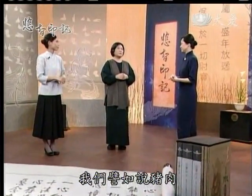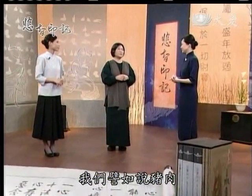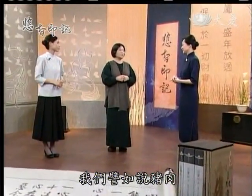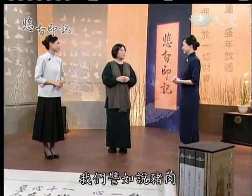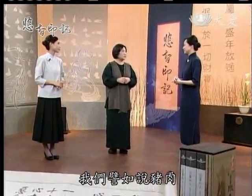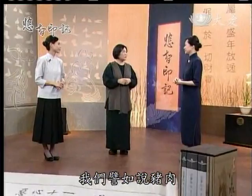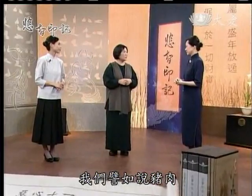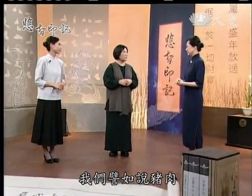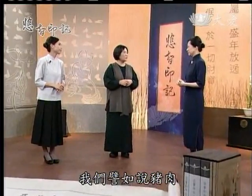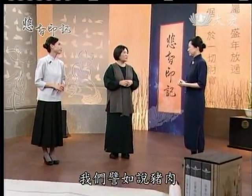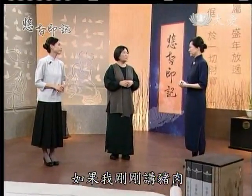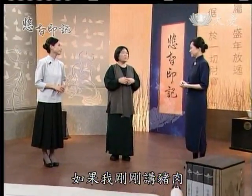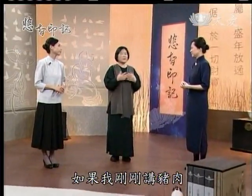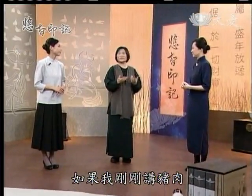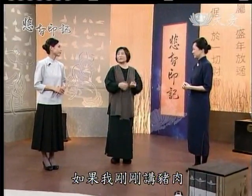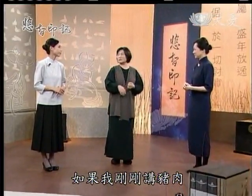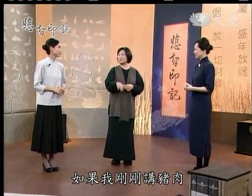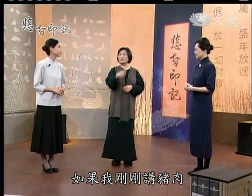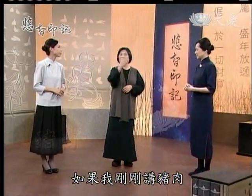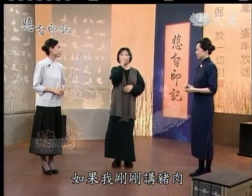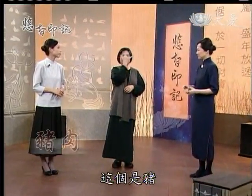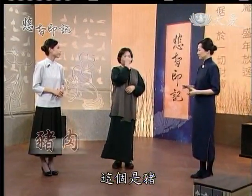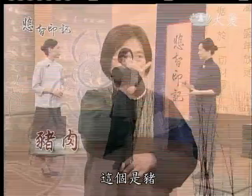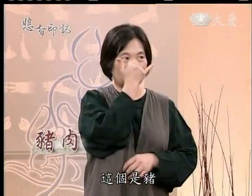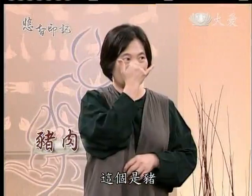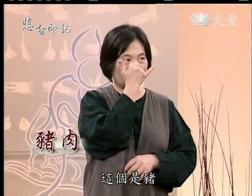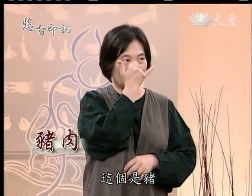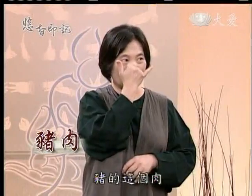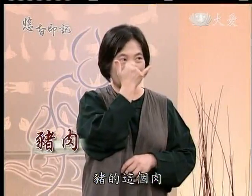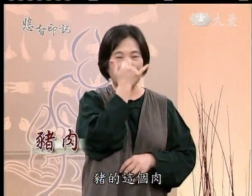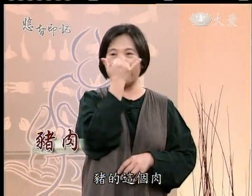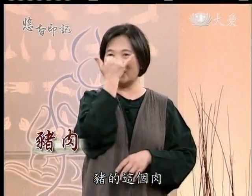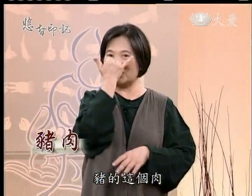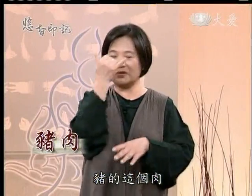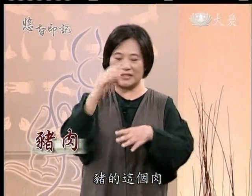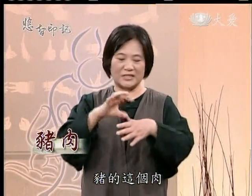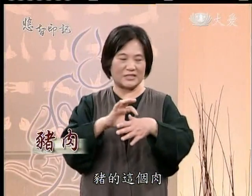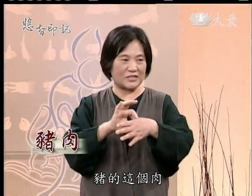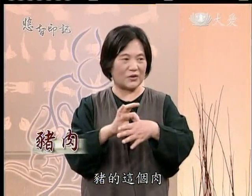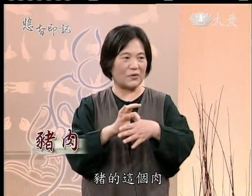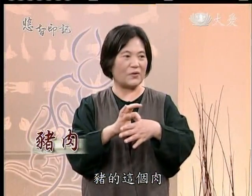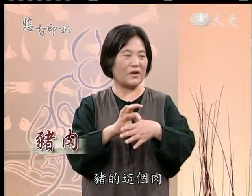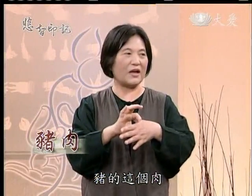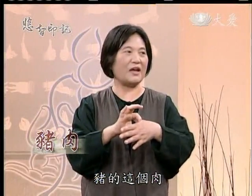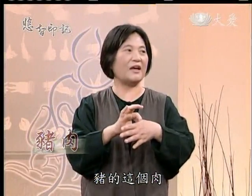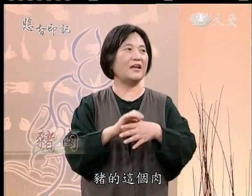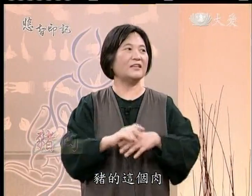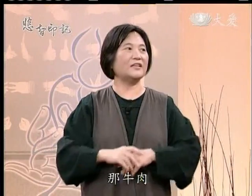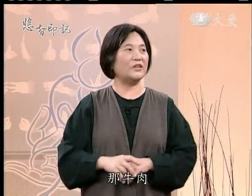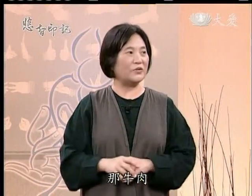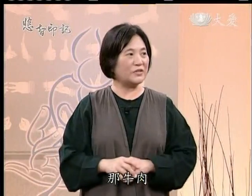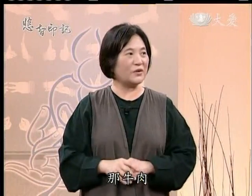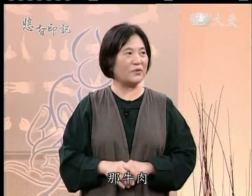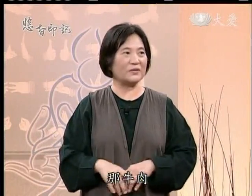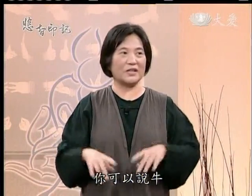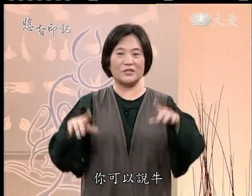说猪肉，如果光要讲猪肉，这个是猪， 猪， 哎，猪的这个肉， 肉， 哎，那牛肉你可以